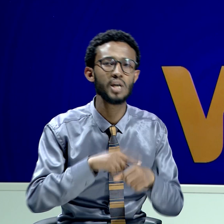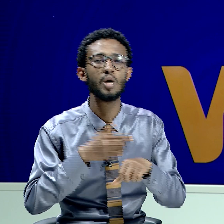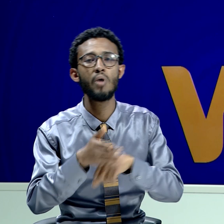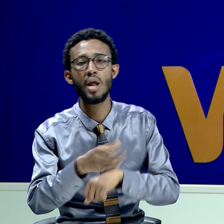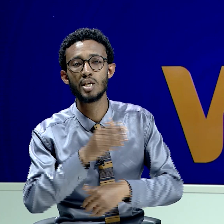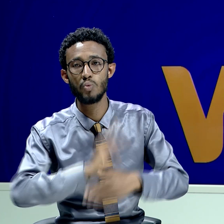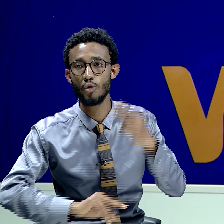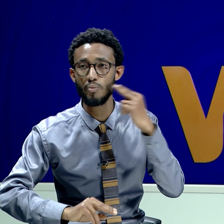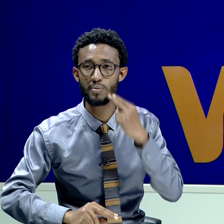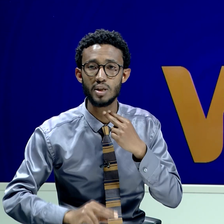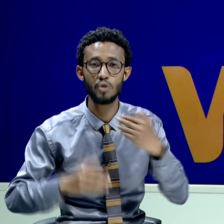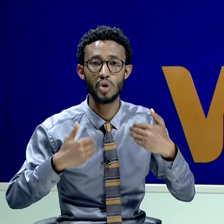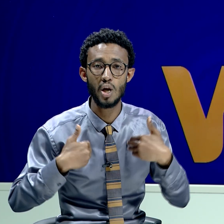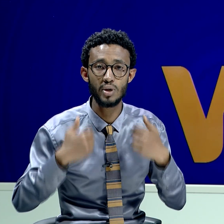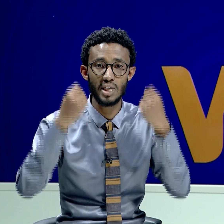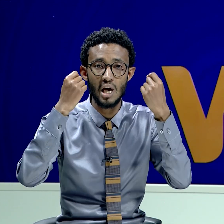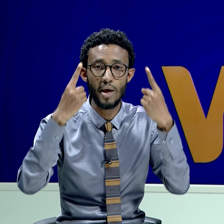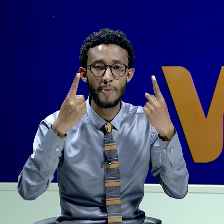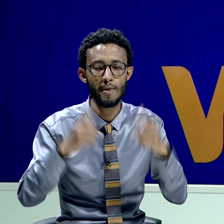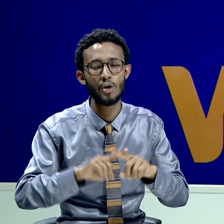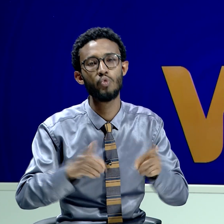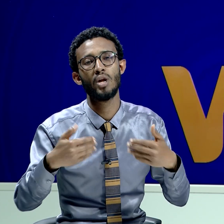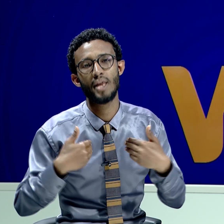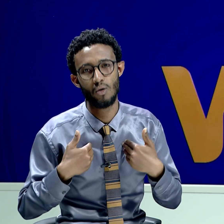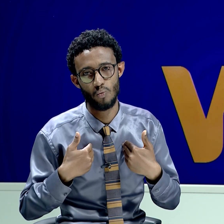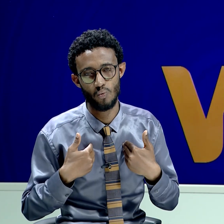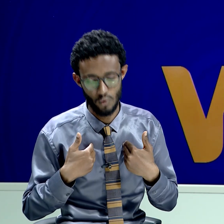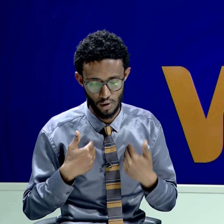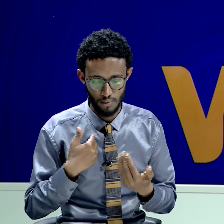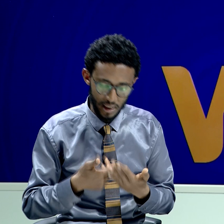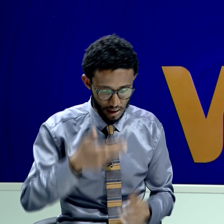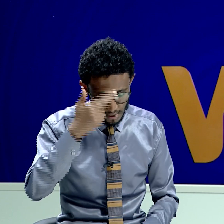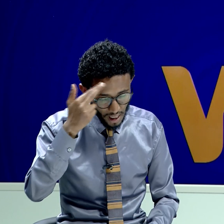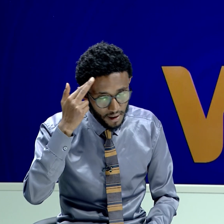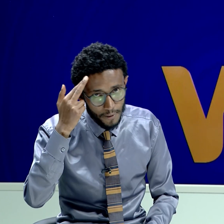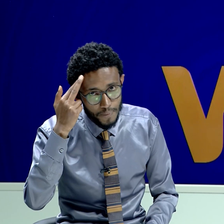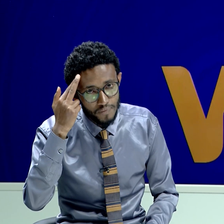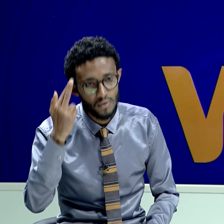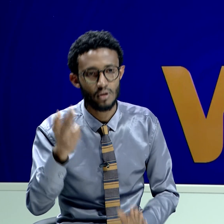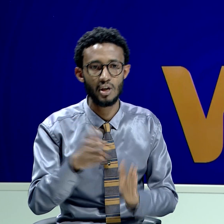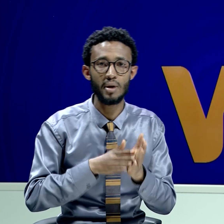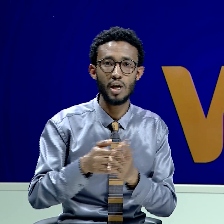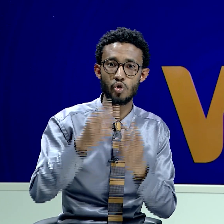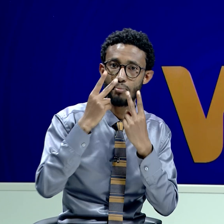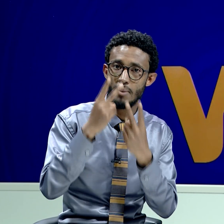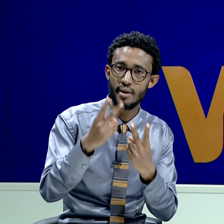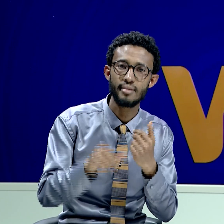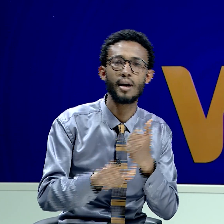كغزي بوالا ناس بلاو دو مسما سنن تشالو غنزابين يوناتالو بزي مكنات دكماتاچون بمايت تقات